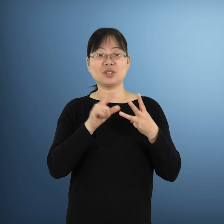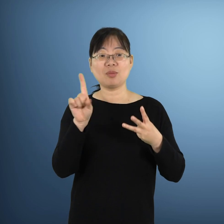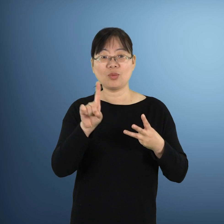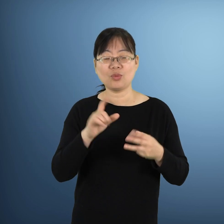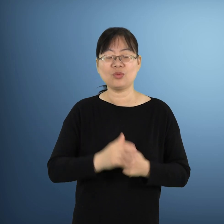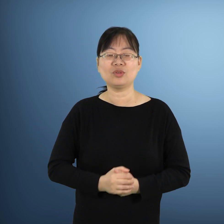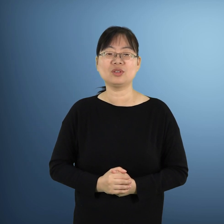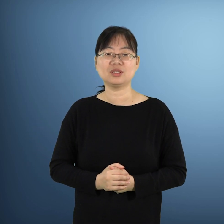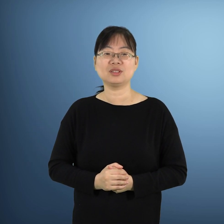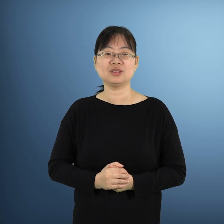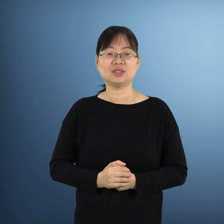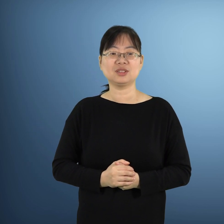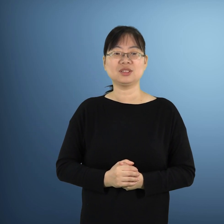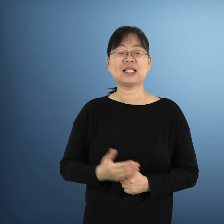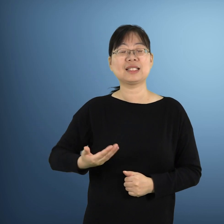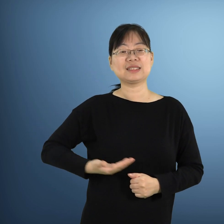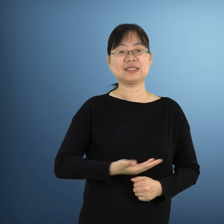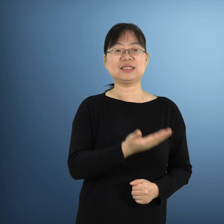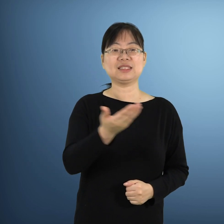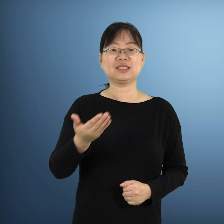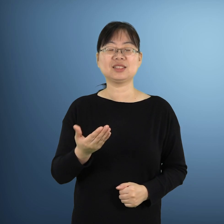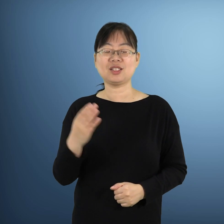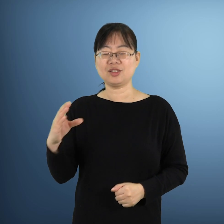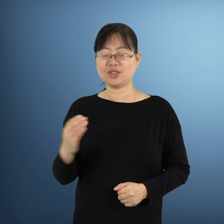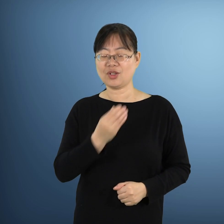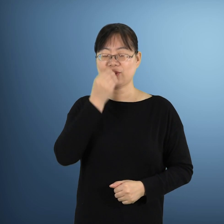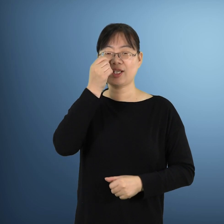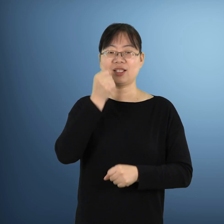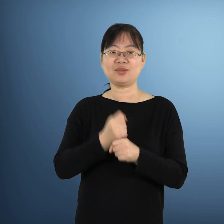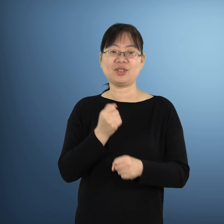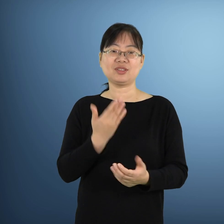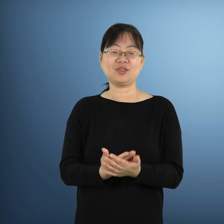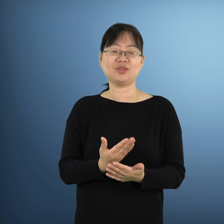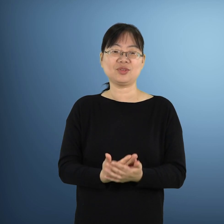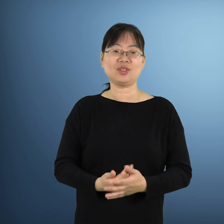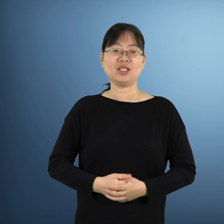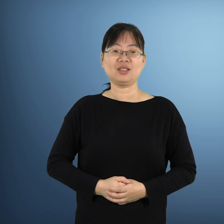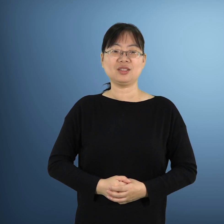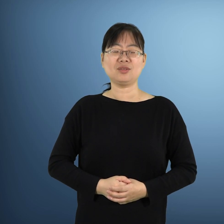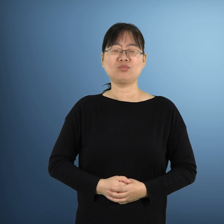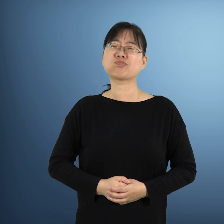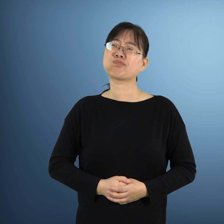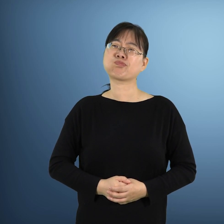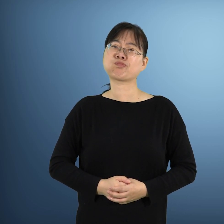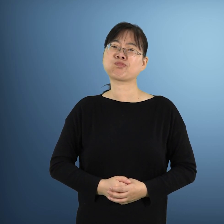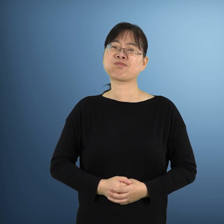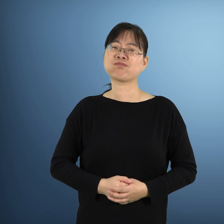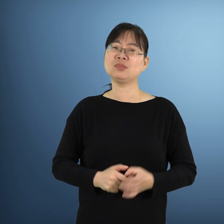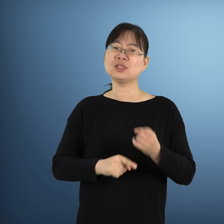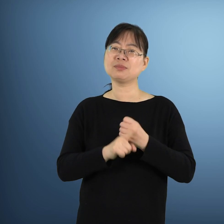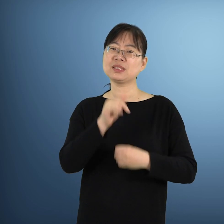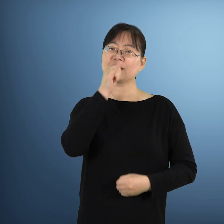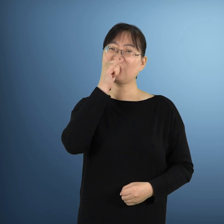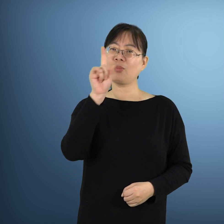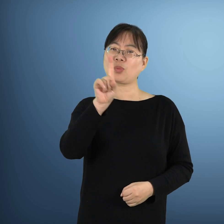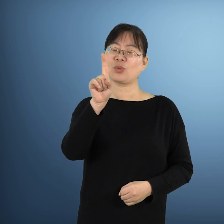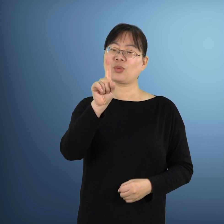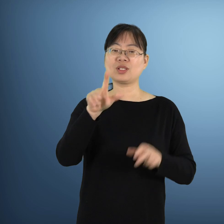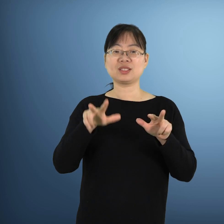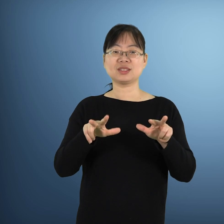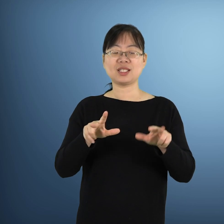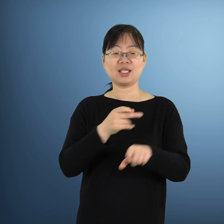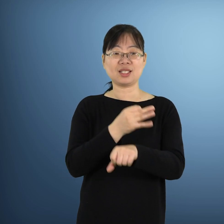번째는요, 그들을 거룩하게 하옵소서. 그럼 도대체 이게 무슨 얘기냐를